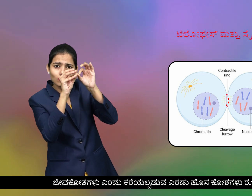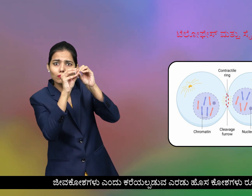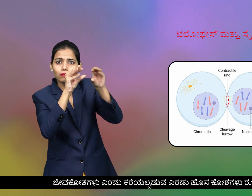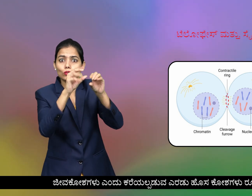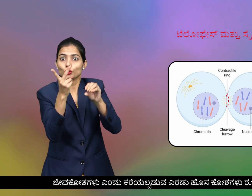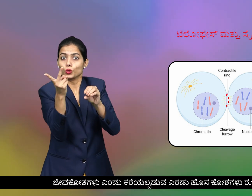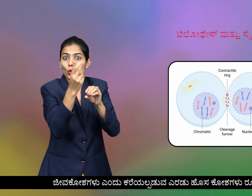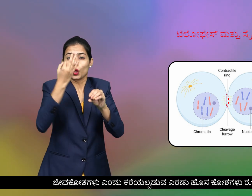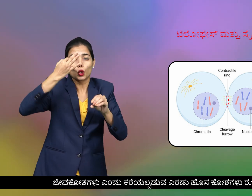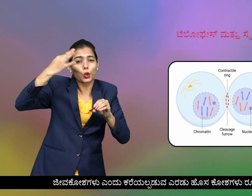ರೂಪುಗೊಳ್ಳುತ್ತವೆ.